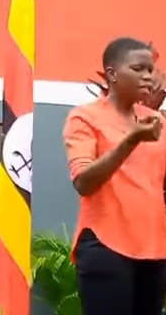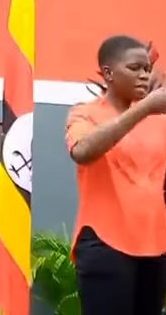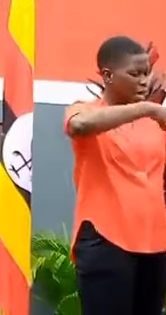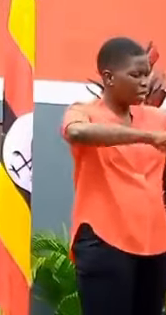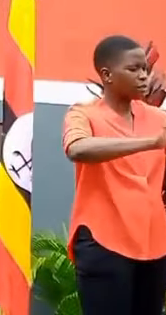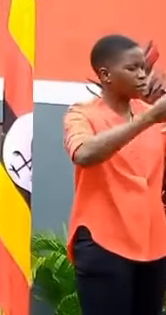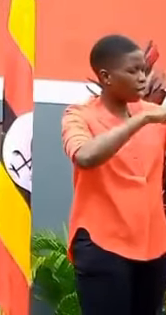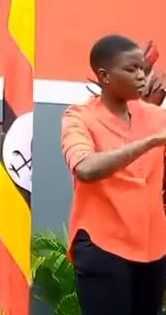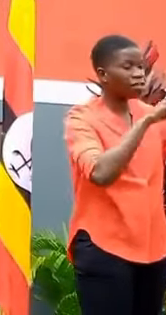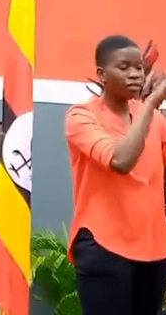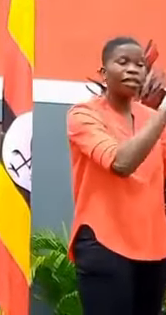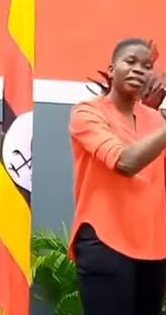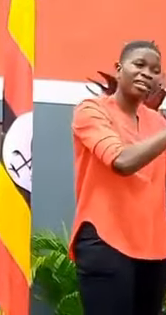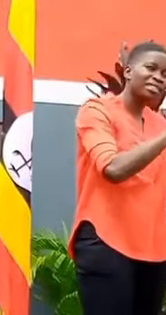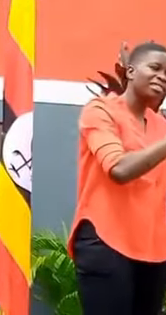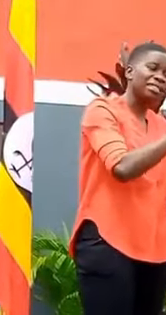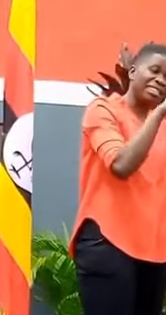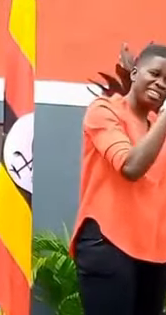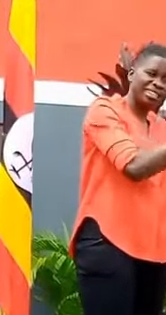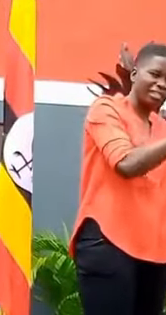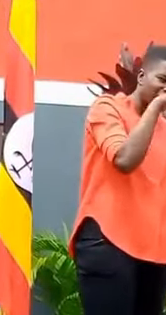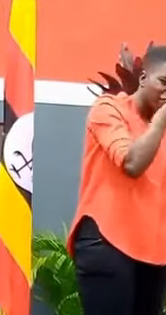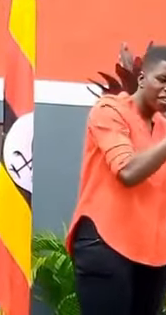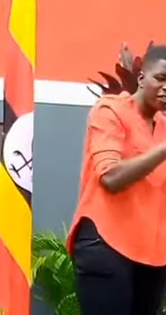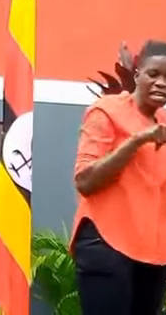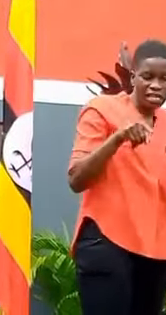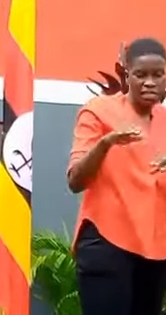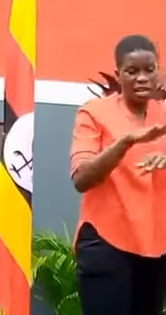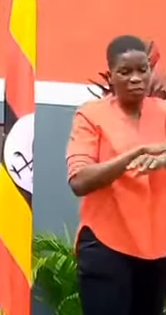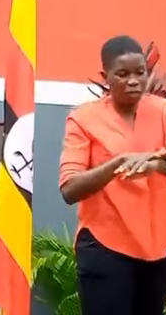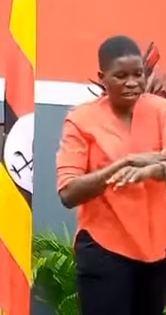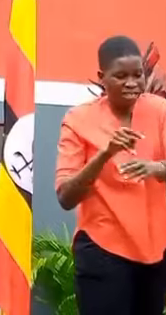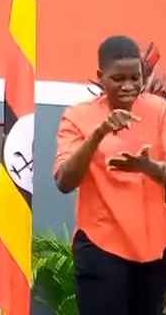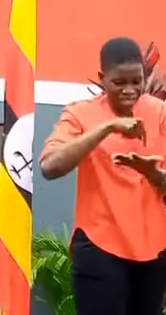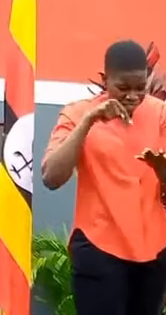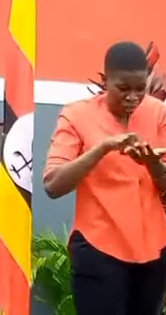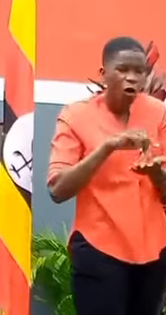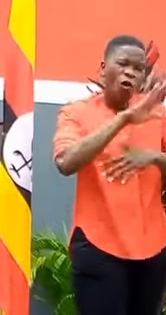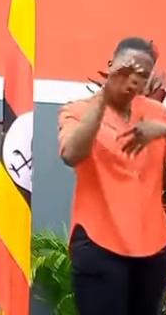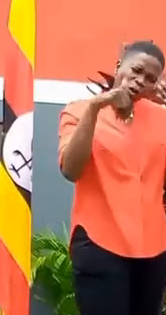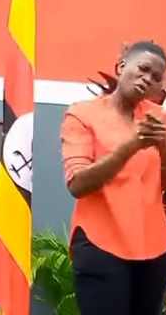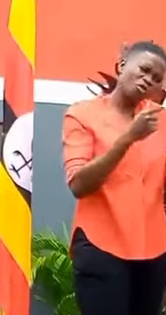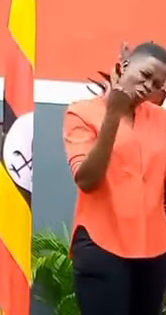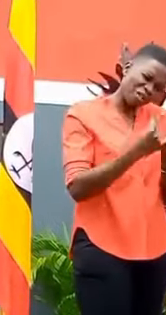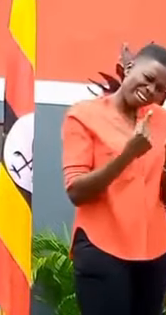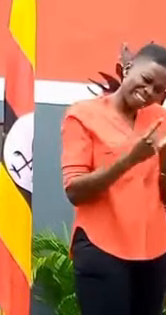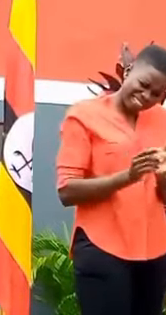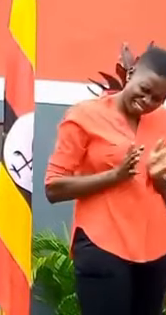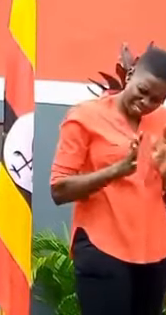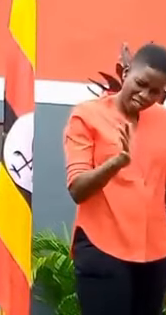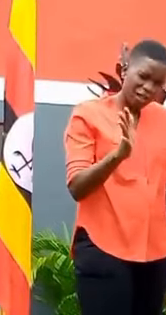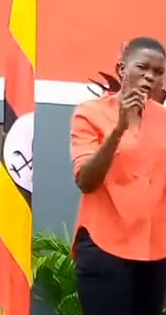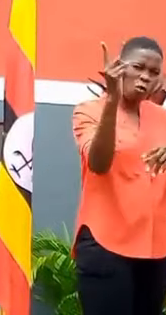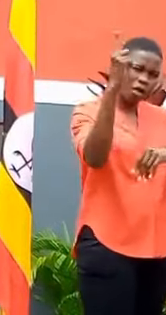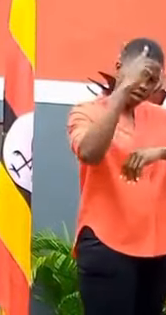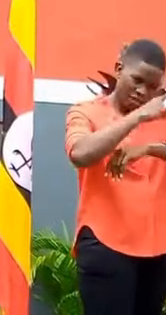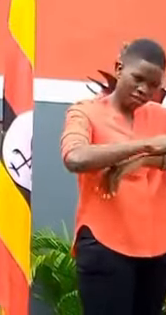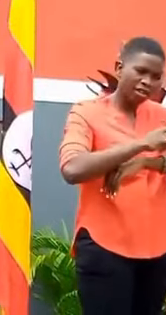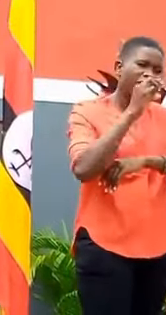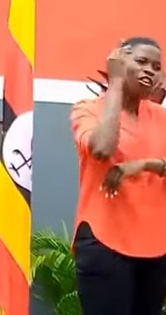byonna bye bakoze abantu byaba wano mu Buganda, byonna bye bakoze abantu b'Engulu, byonna bye bakoze bannayuganda bonna bonna bajja kubisasulira one